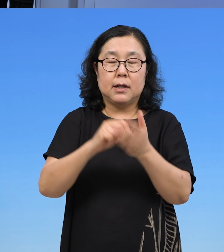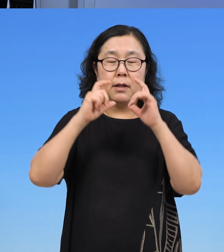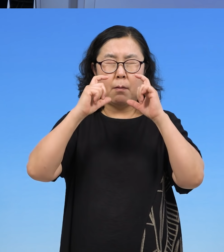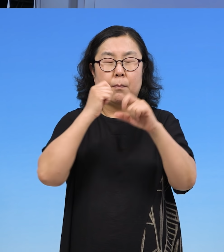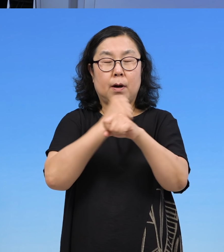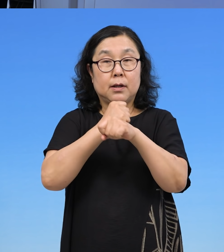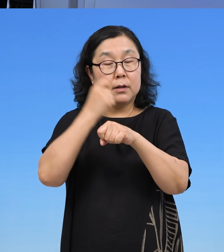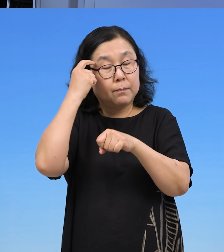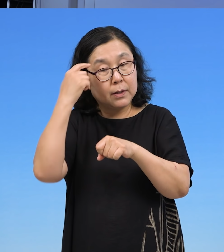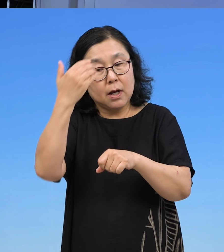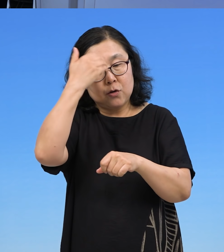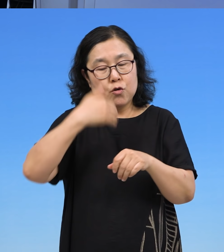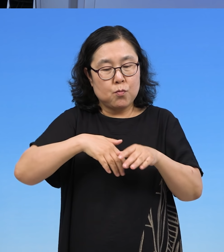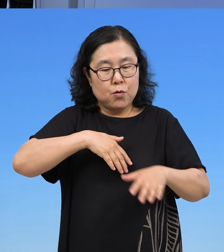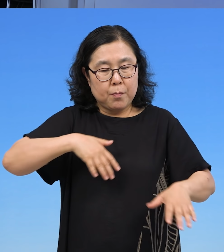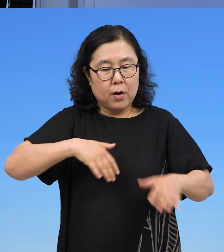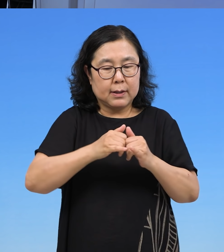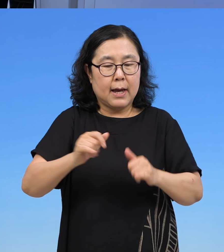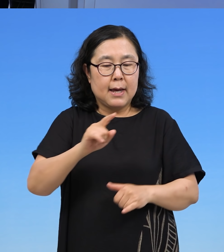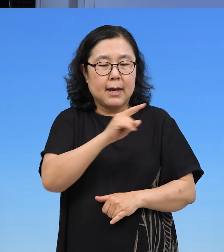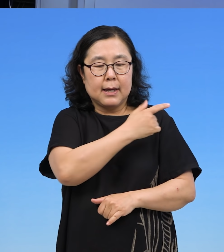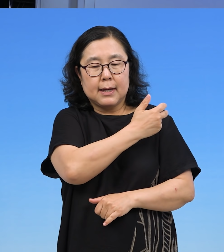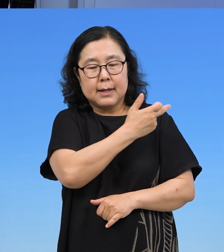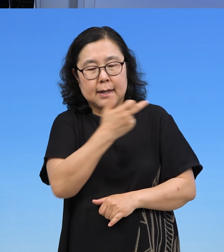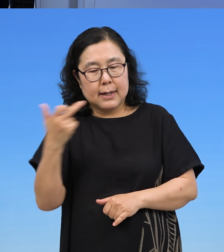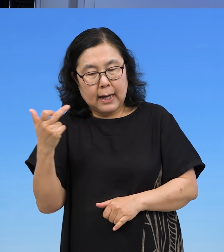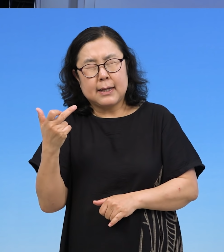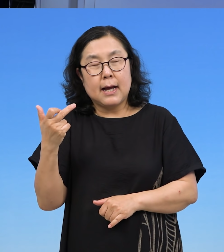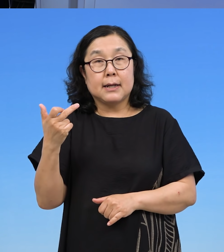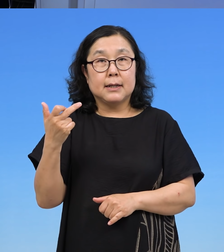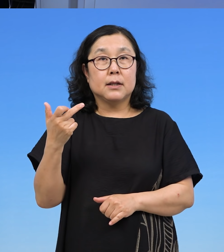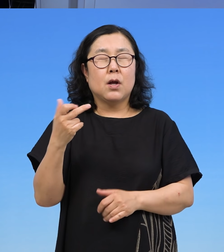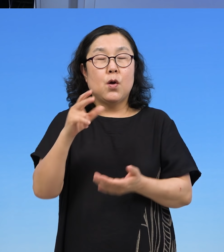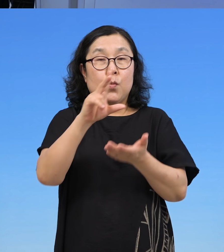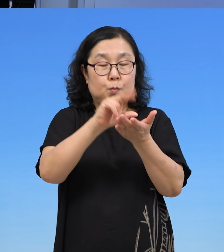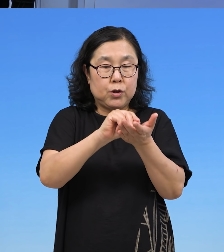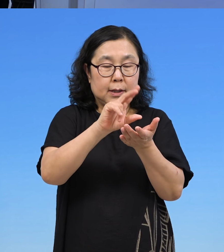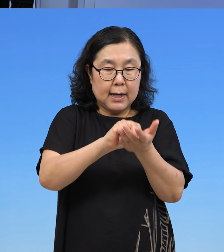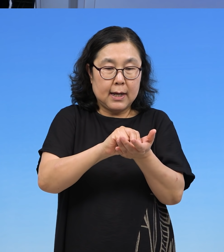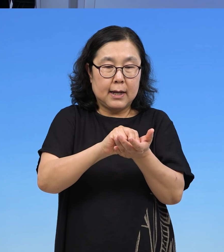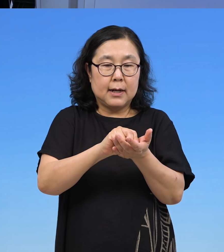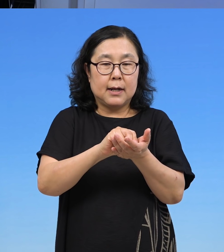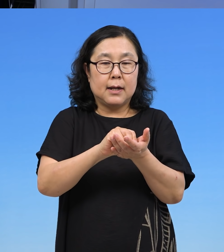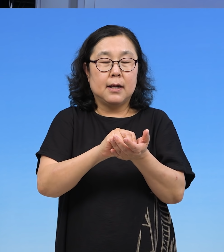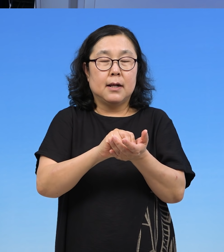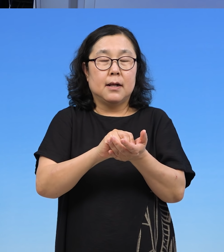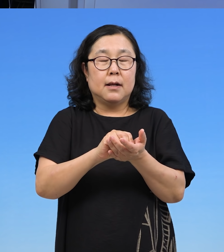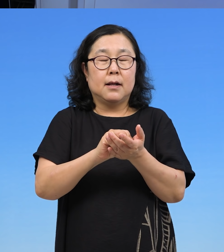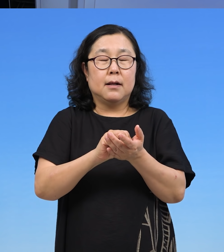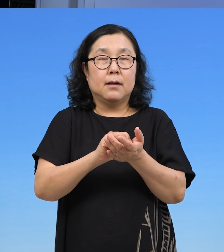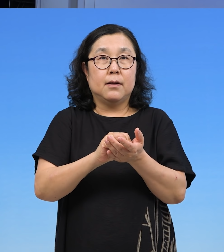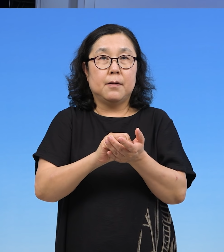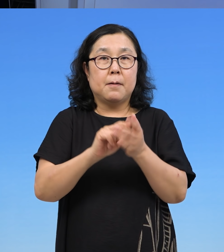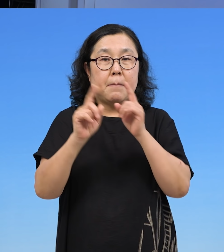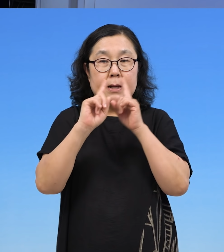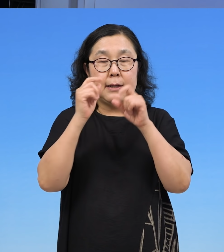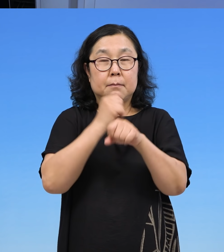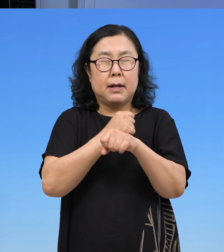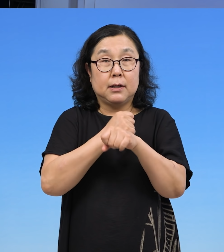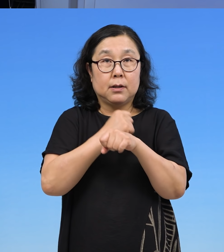중풍병자의 가장 큰 문제를 밝힘으로써 그의 내면 깊은 곳으로 들어가기 원하신다 그리고는 이제